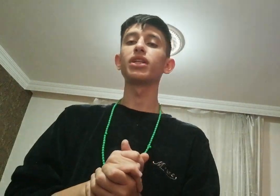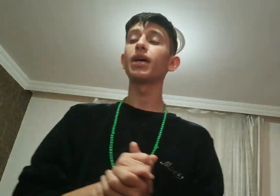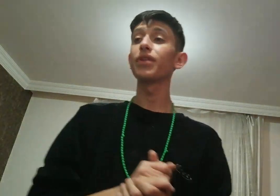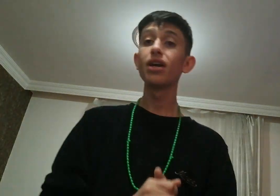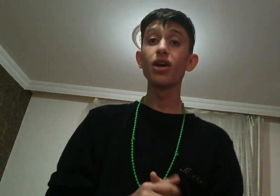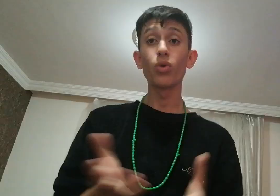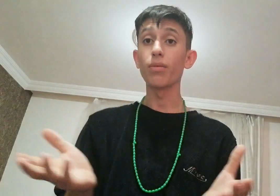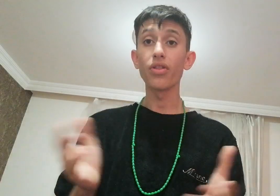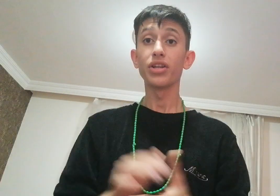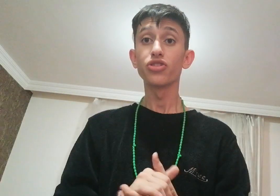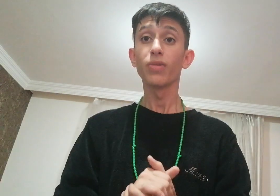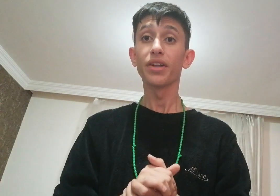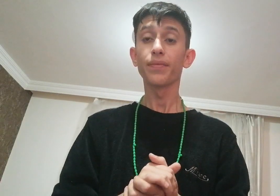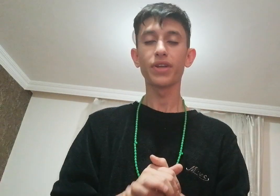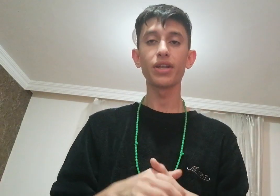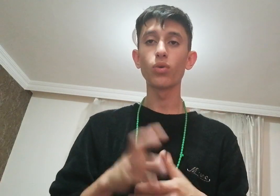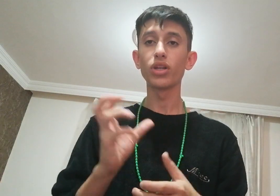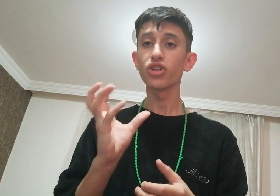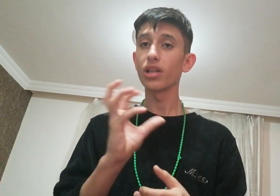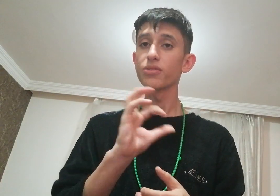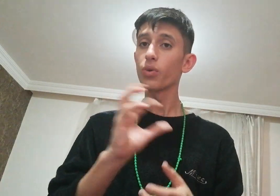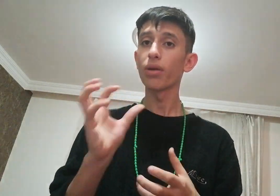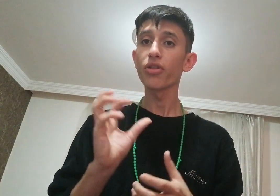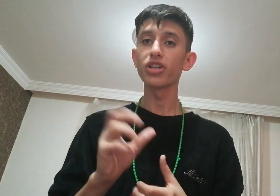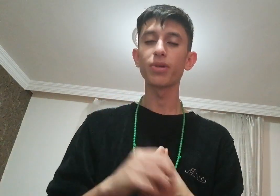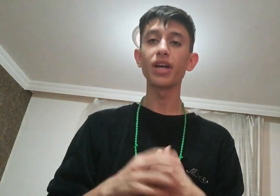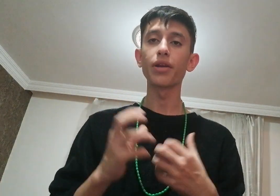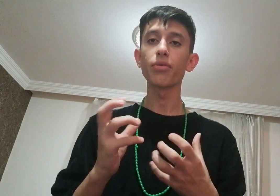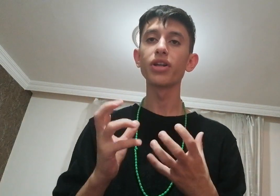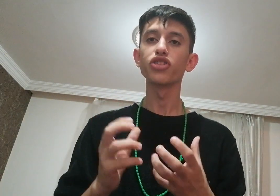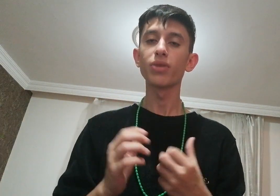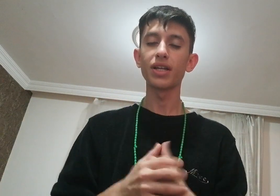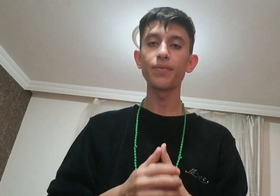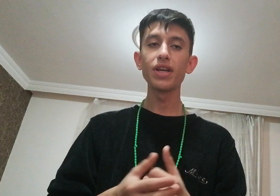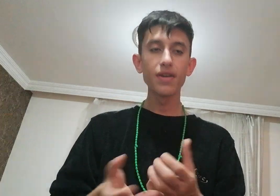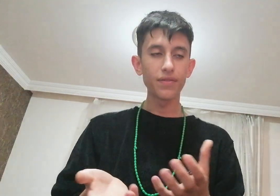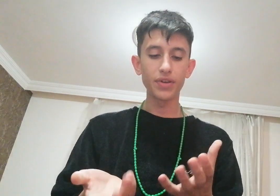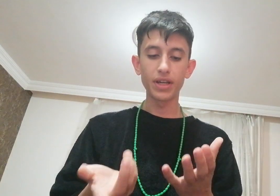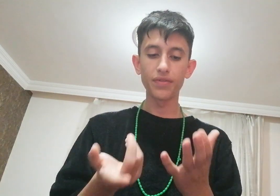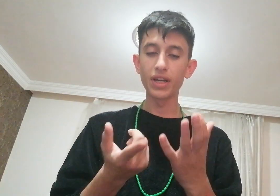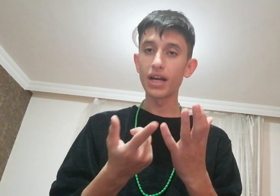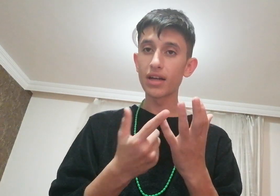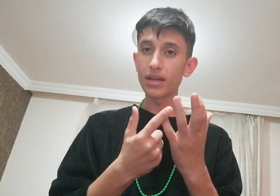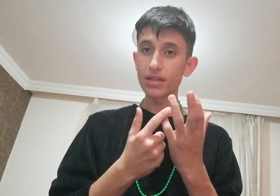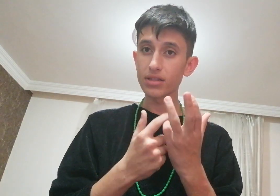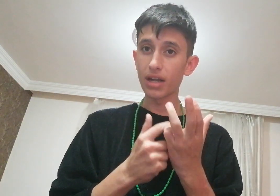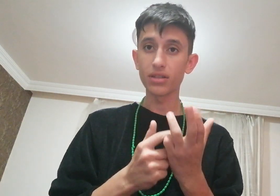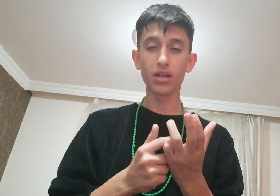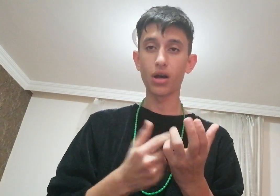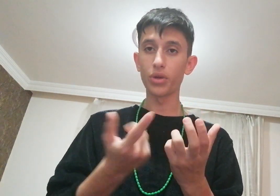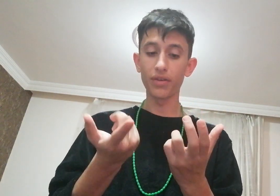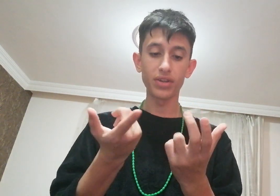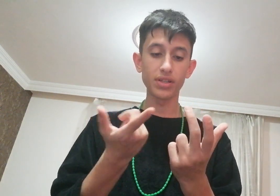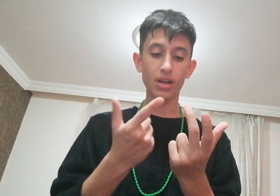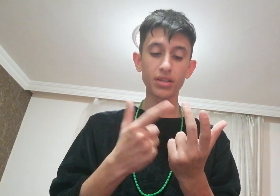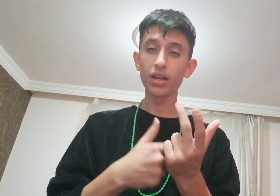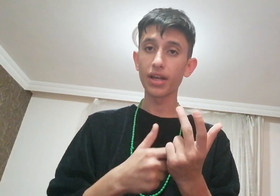لله، ورمضان يجمعنا. يعني هو ليش الله مسوي رمضان يجمعنا؟ يعني رمضان يجمعنا في صلاة التراويح، في صلاة